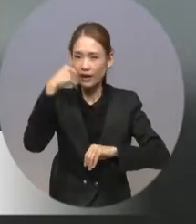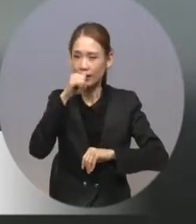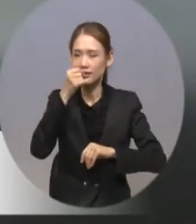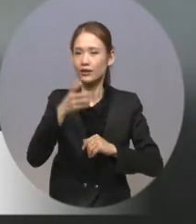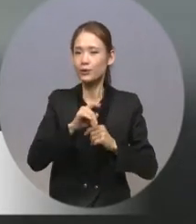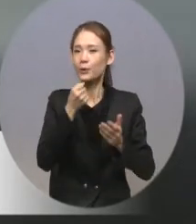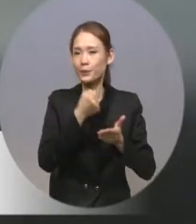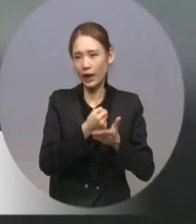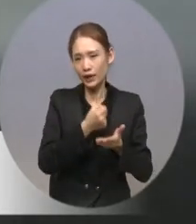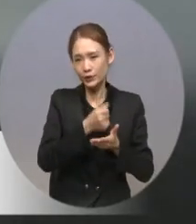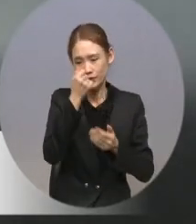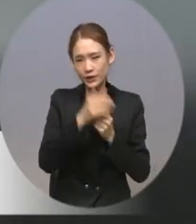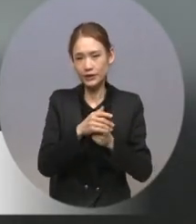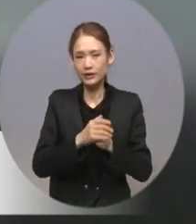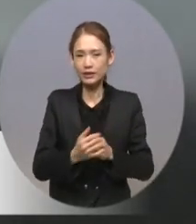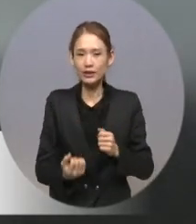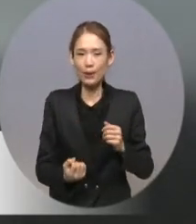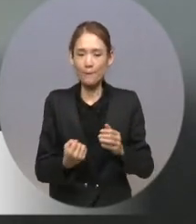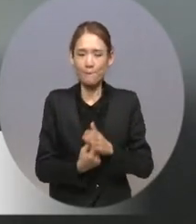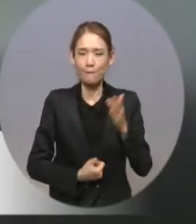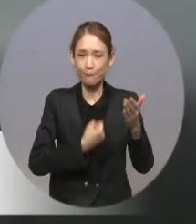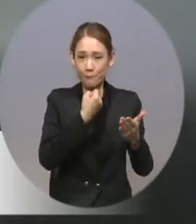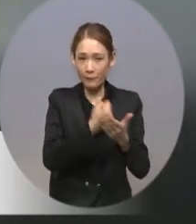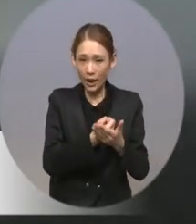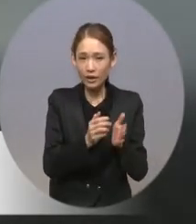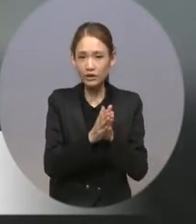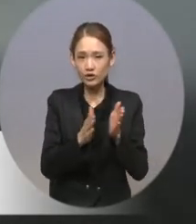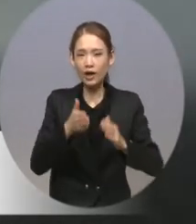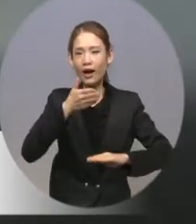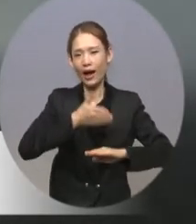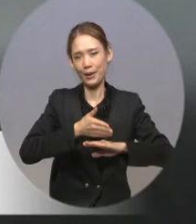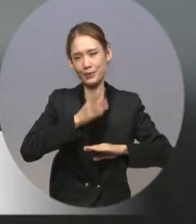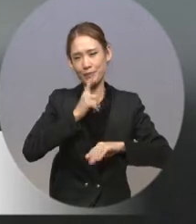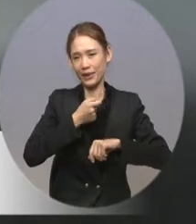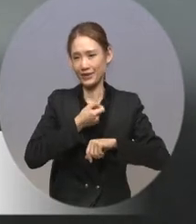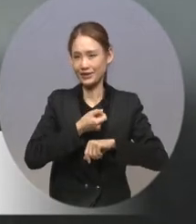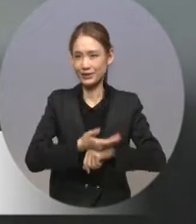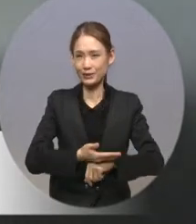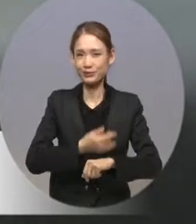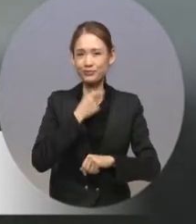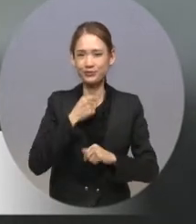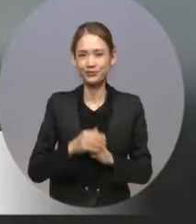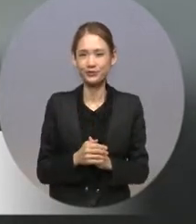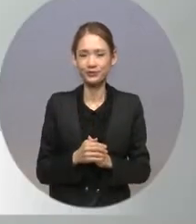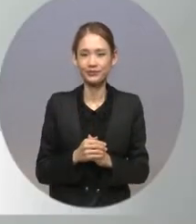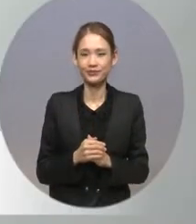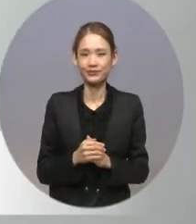하지만 그래도 이 시도를 해준 복지TV에 참 감사하다는 말씀 드리고 싶습니다.